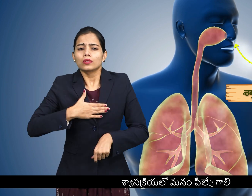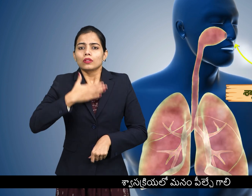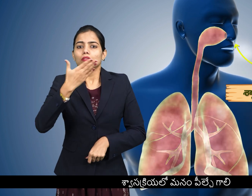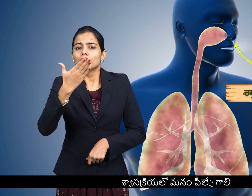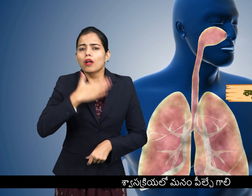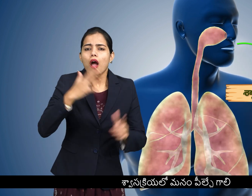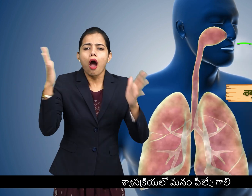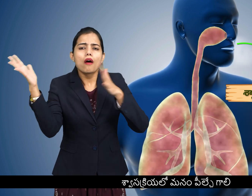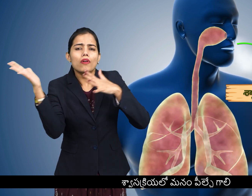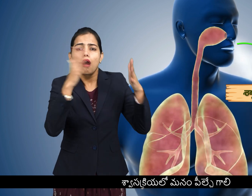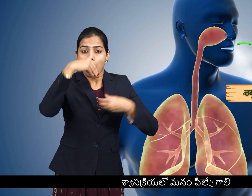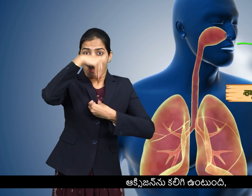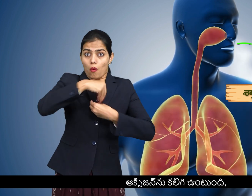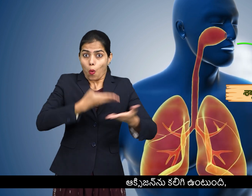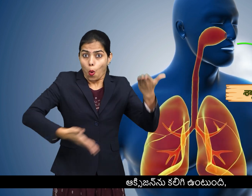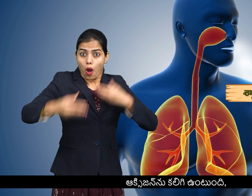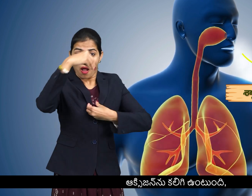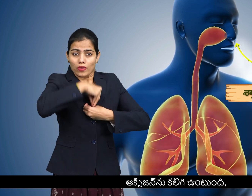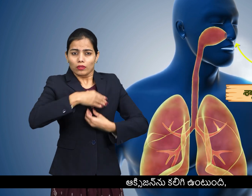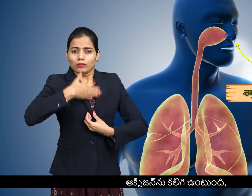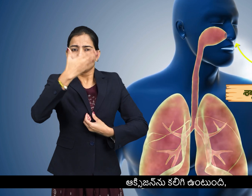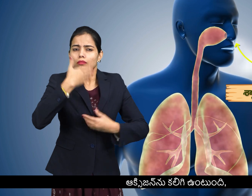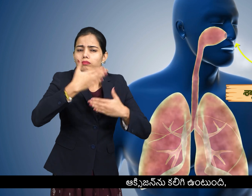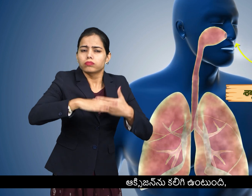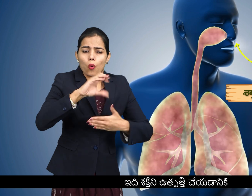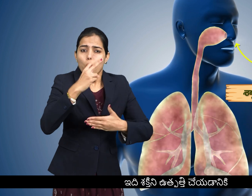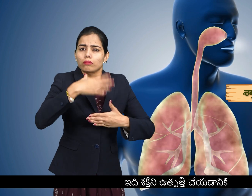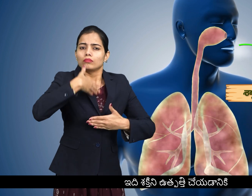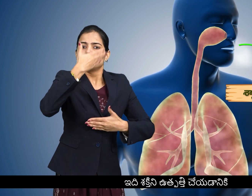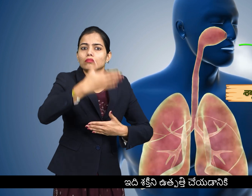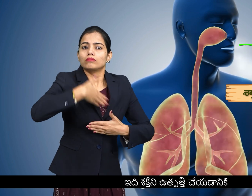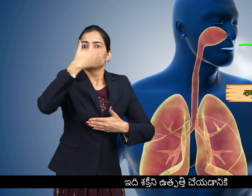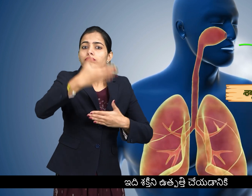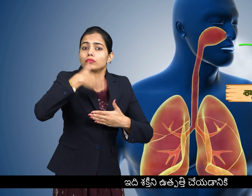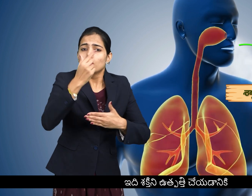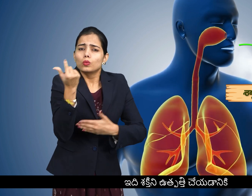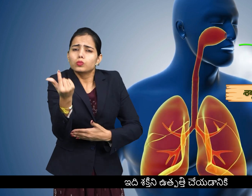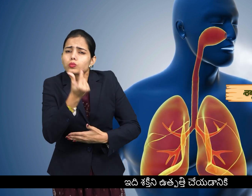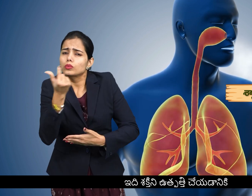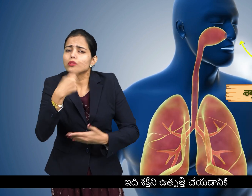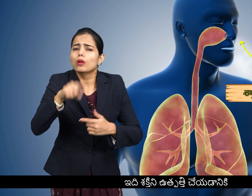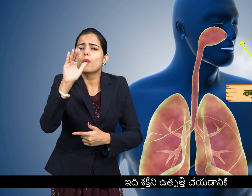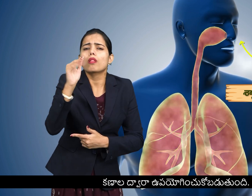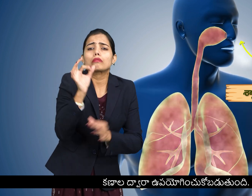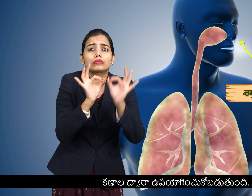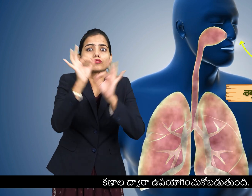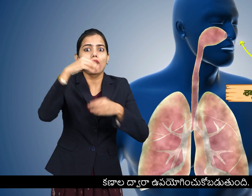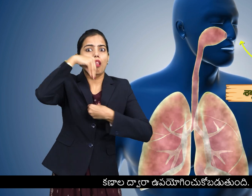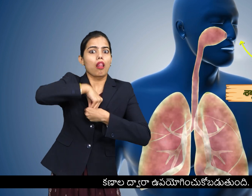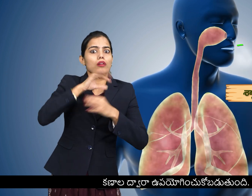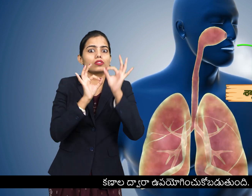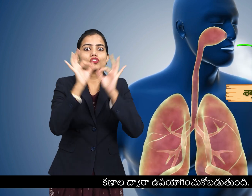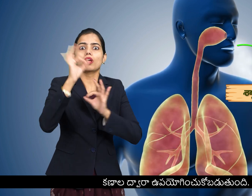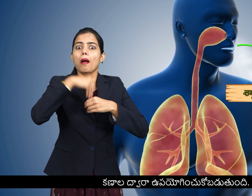శ్వాసక్రియలో మనం పీల్చే గాలి ఆక్సిజన్ను కలిగి ఉంటుంది. ఇది శక్తిని ఉత్పత్తి చేయడానికి కణాల